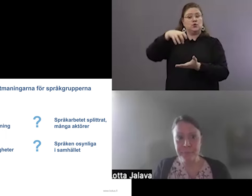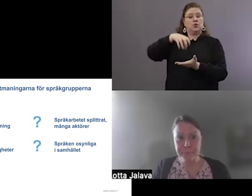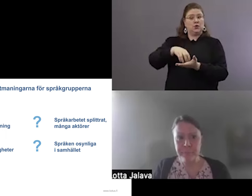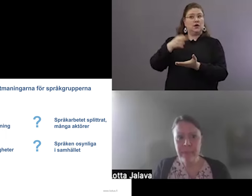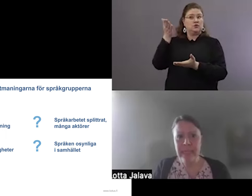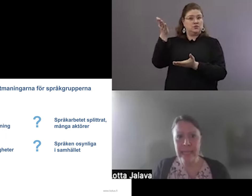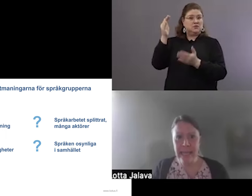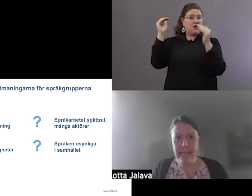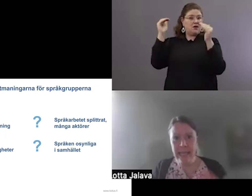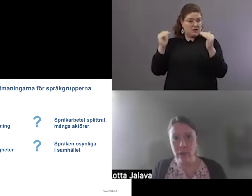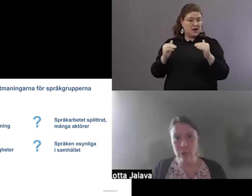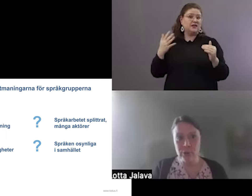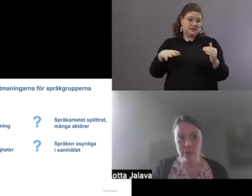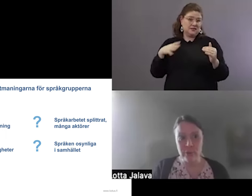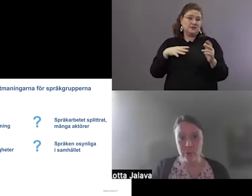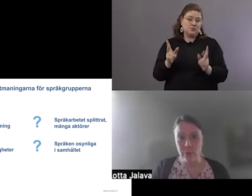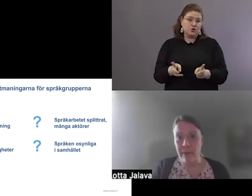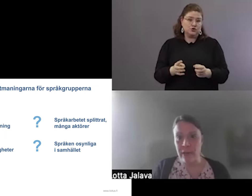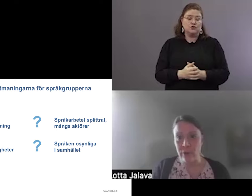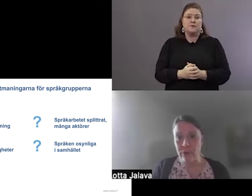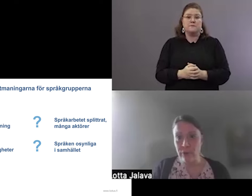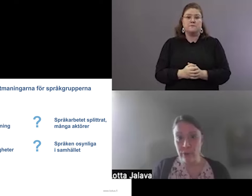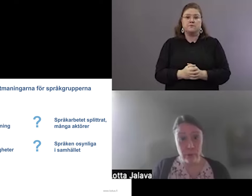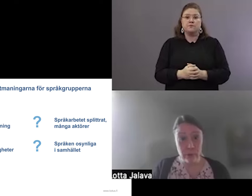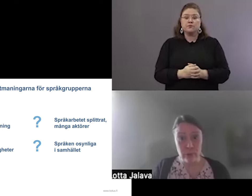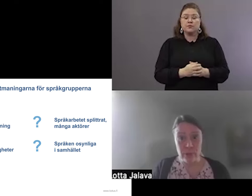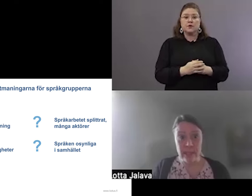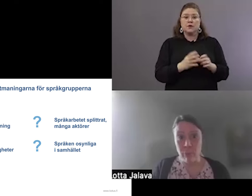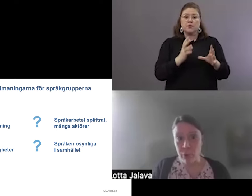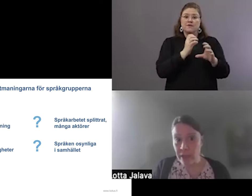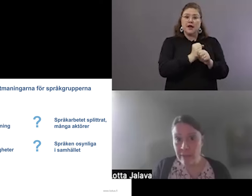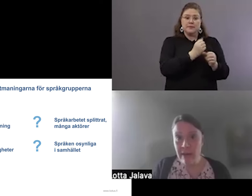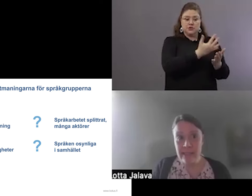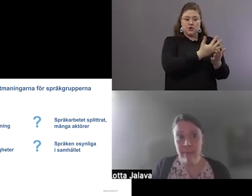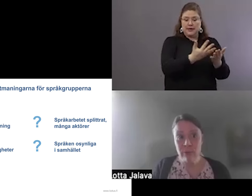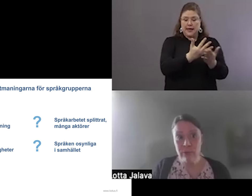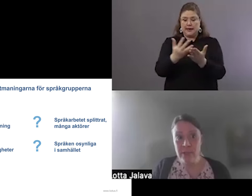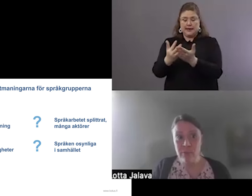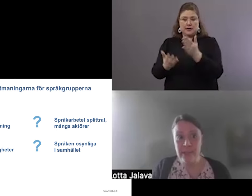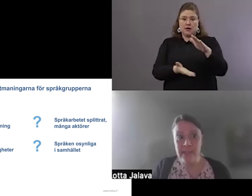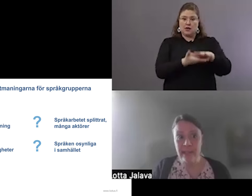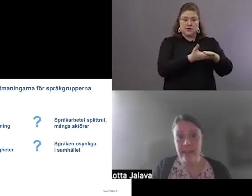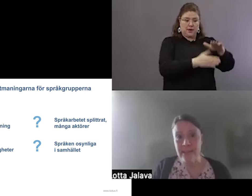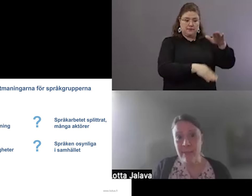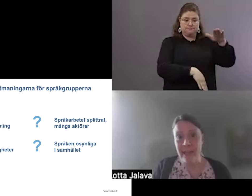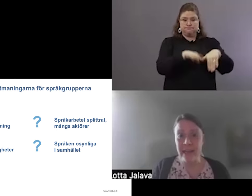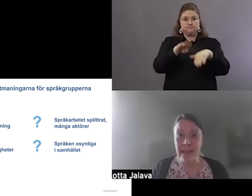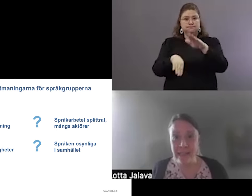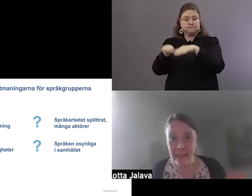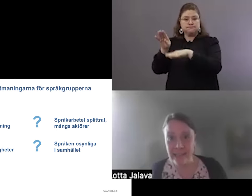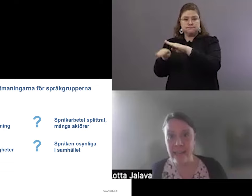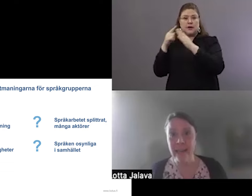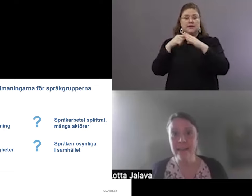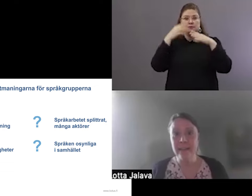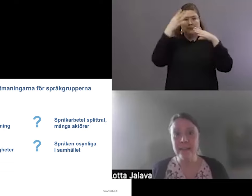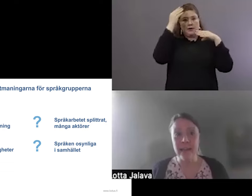ja tietenkin näillä kielillä on myös hyvin paljon toisistaan poikkeava asema yhteiskunnassa, että saamen kielillä